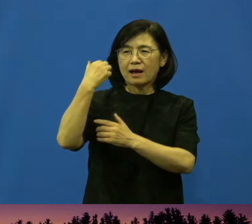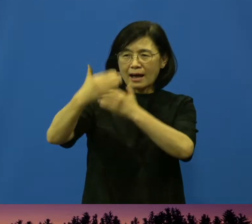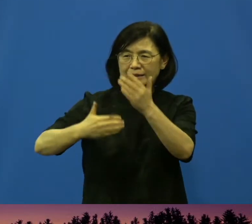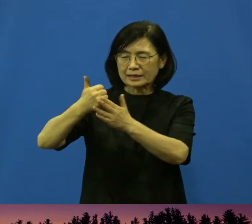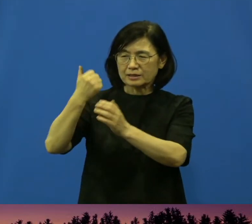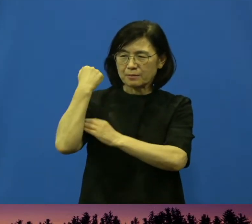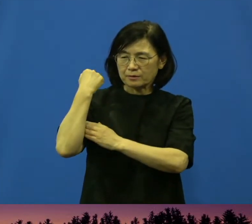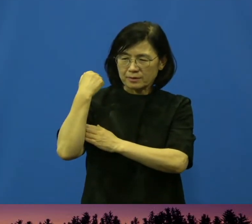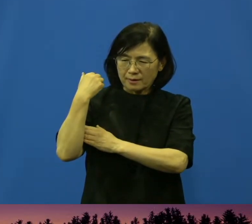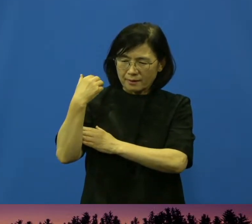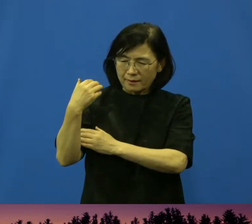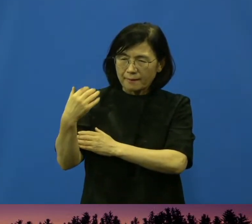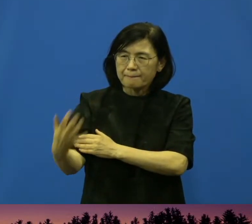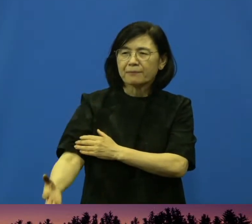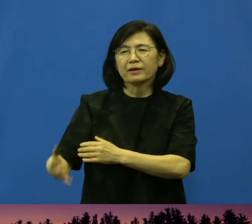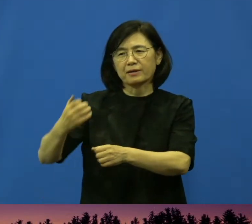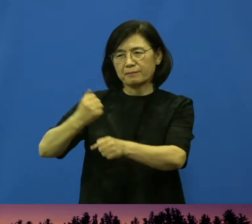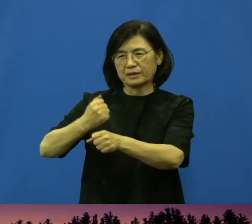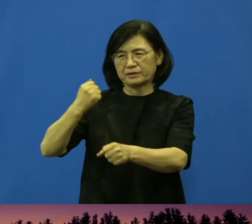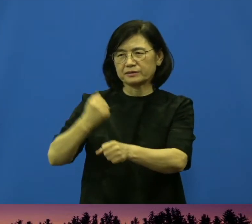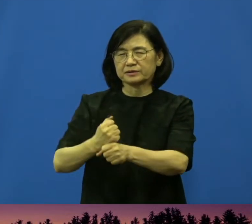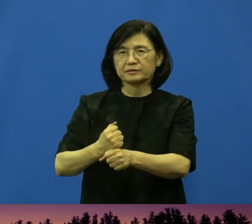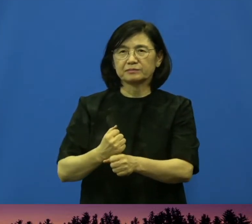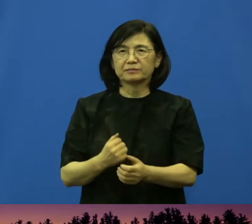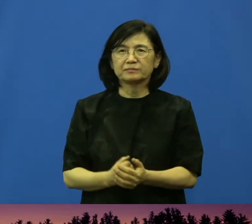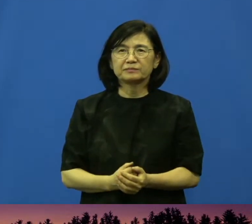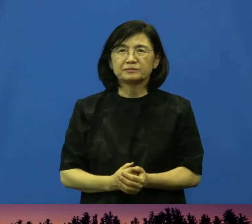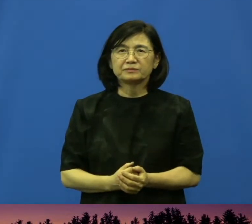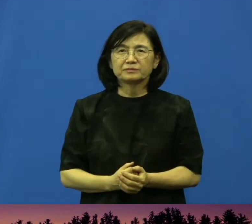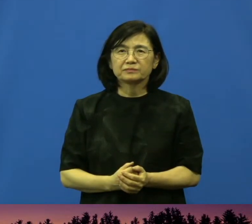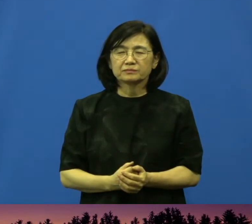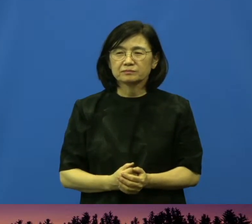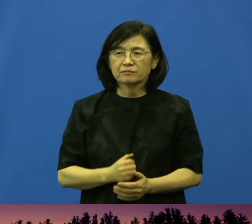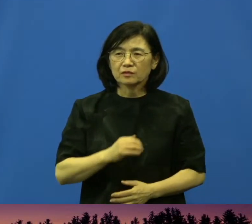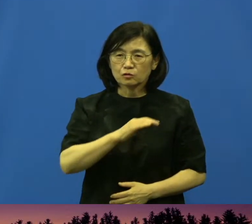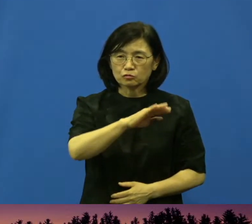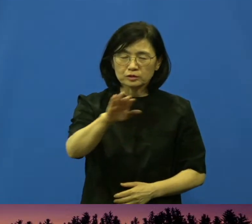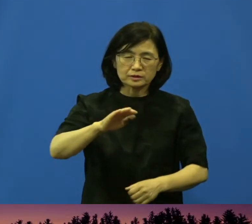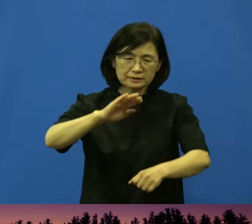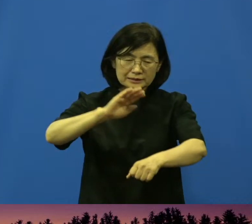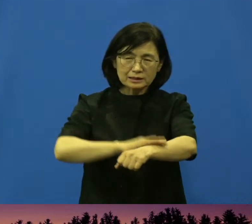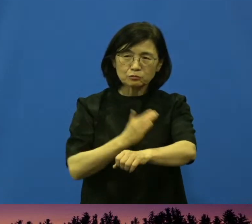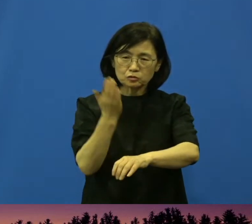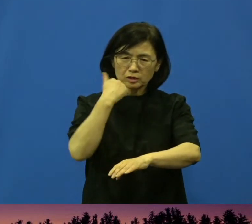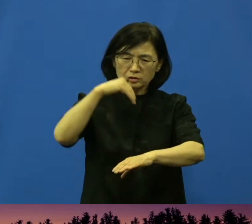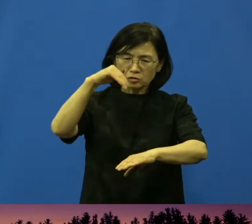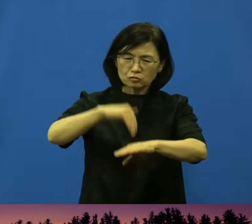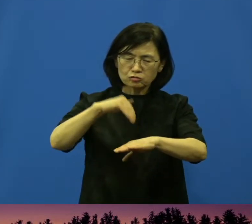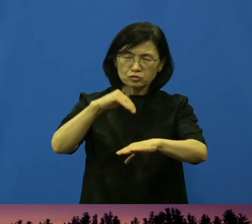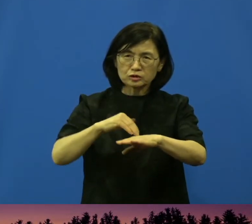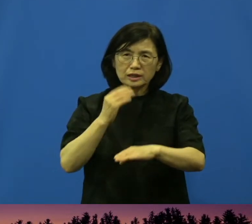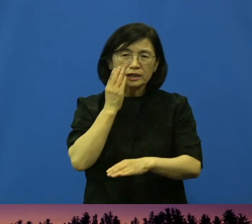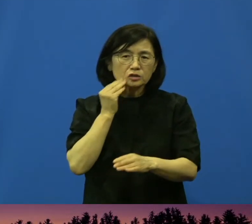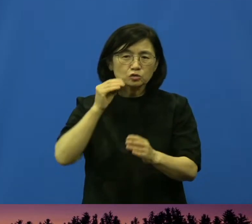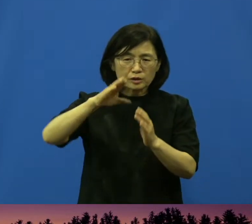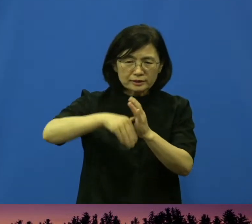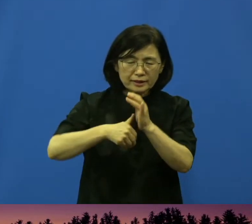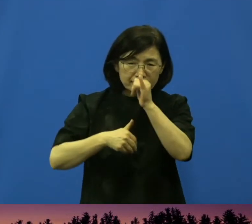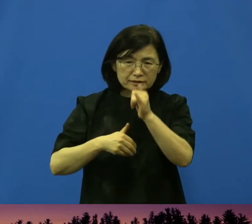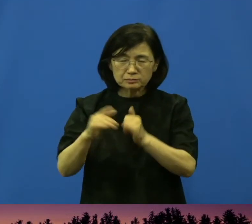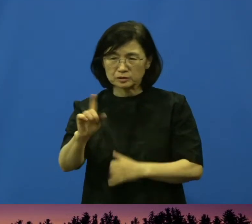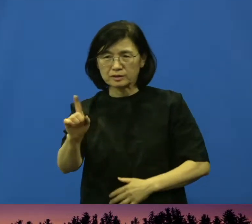여러분 잘 보십시오. 우리는 잘못된 레슨에 익숙해져 있어요. 그래서 뭐냐면